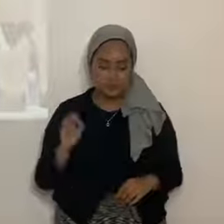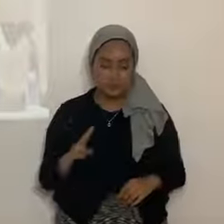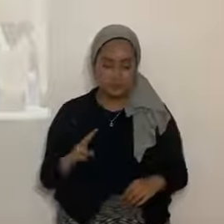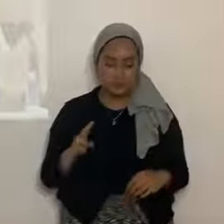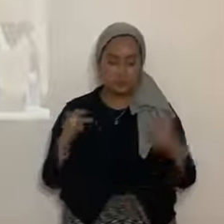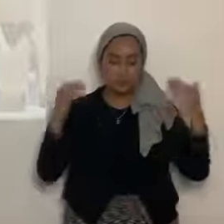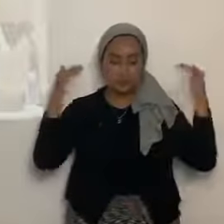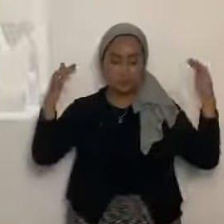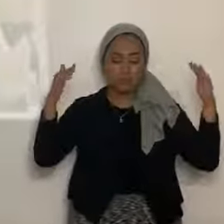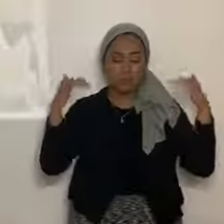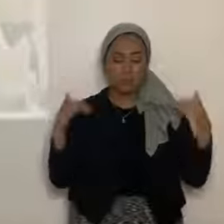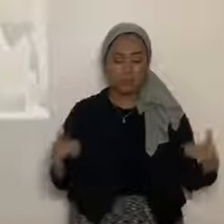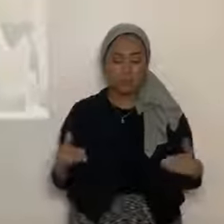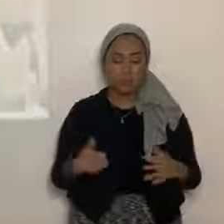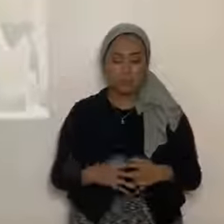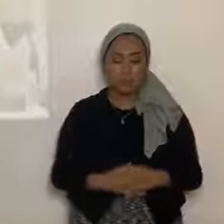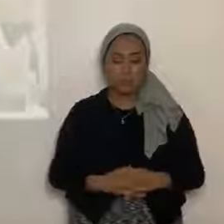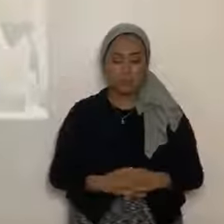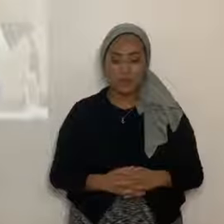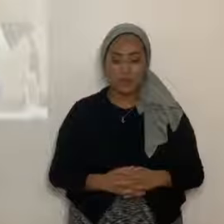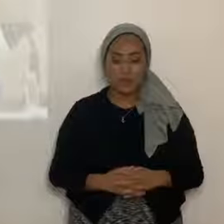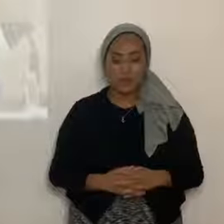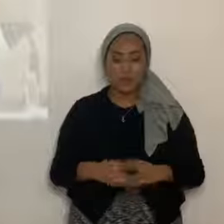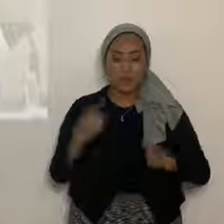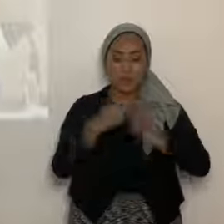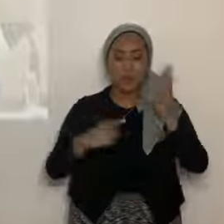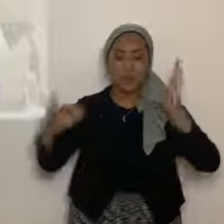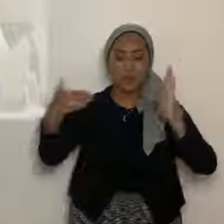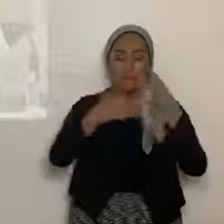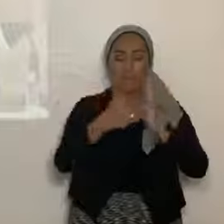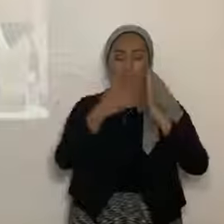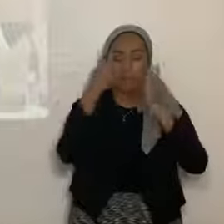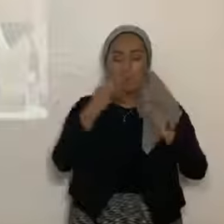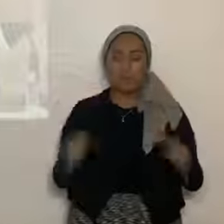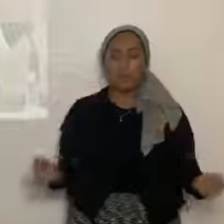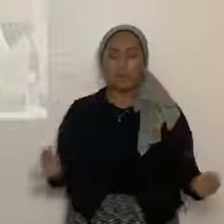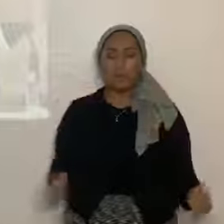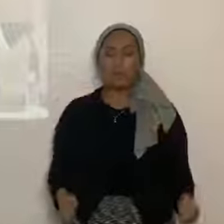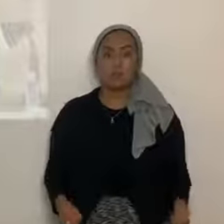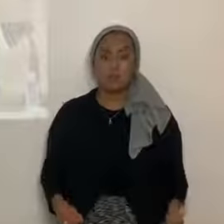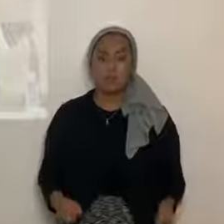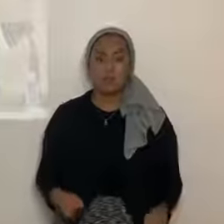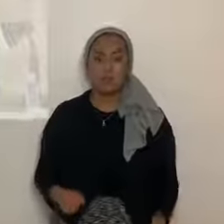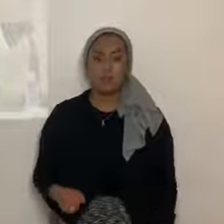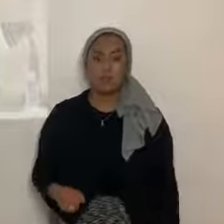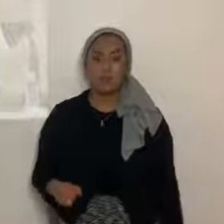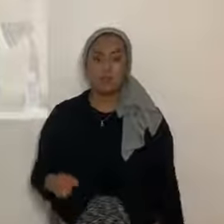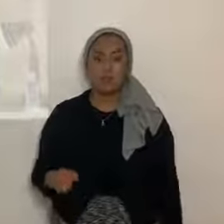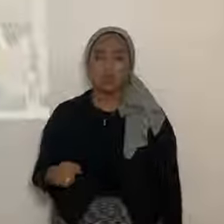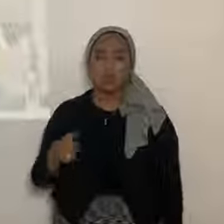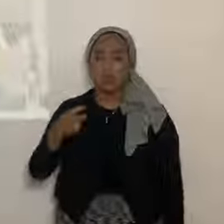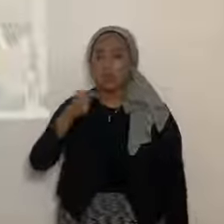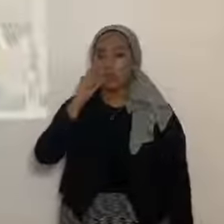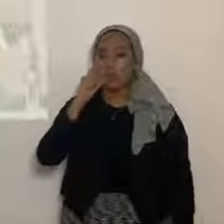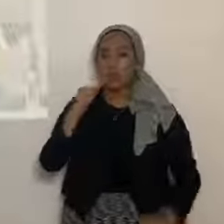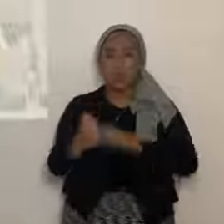punto siguiente de lo que obstaculiza la sanidad. Tomar de Pesach